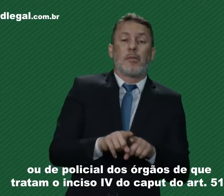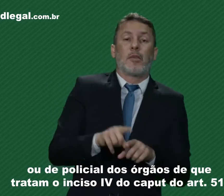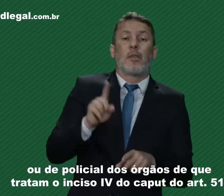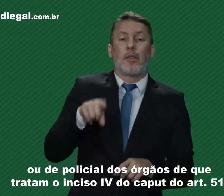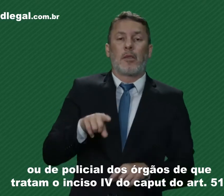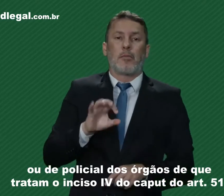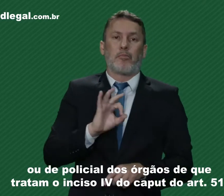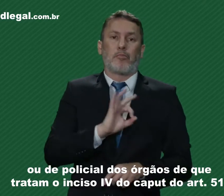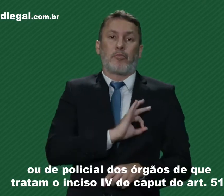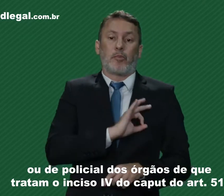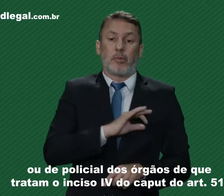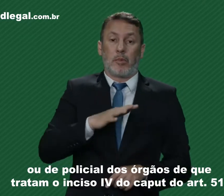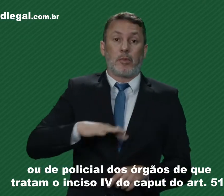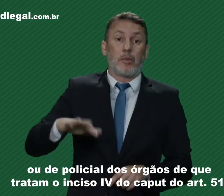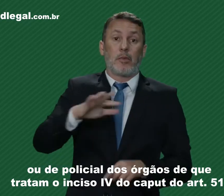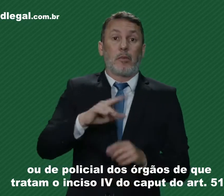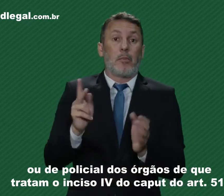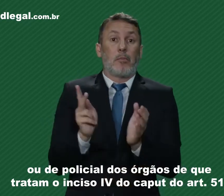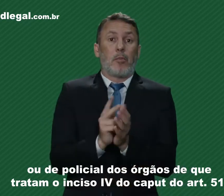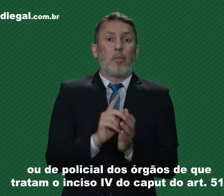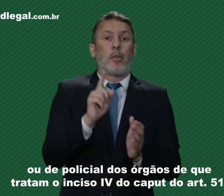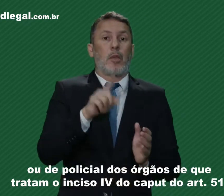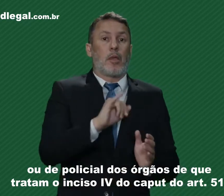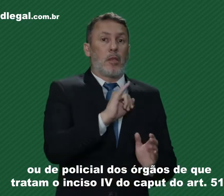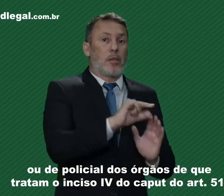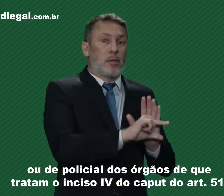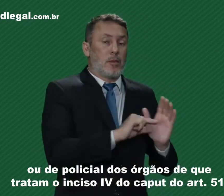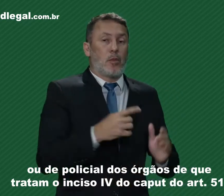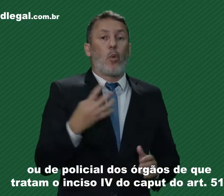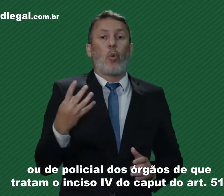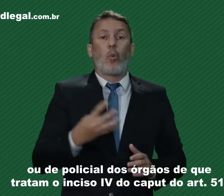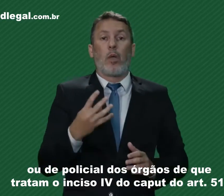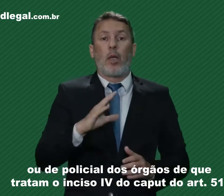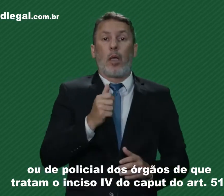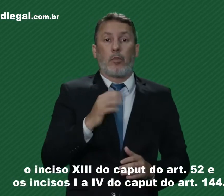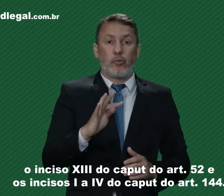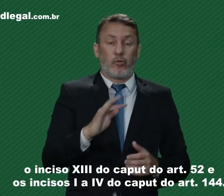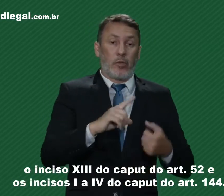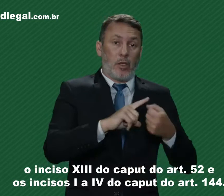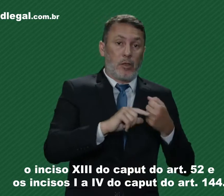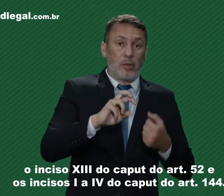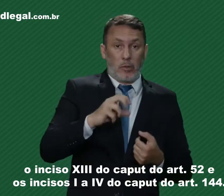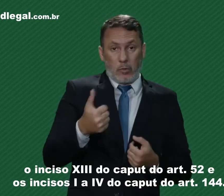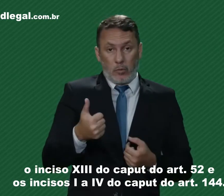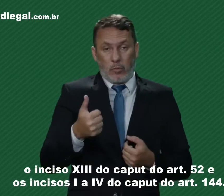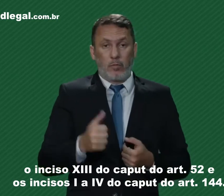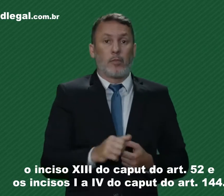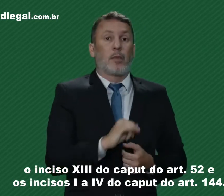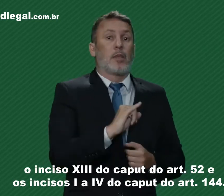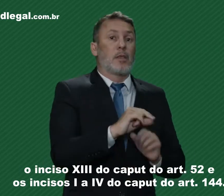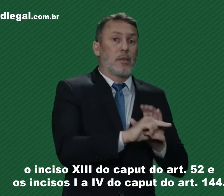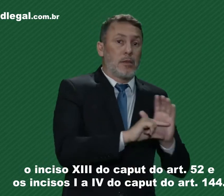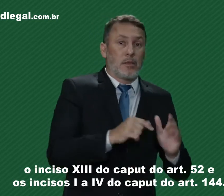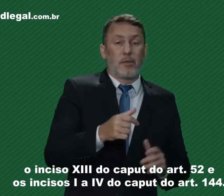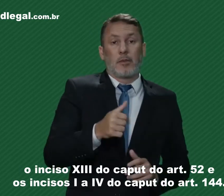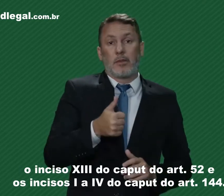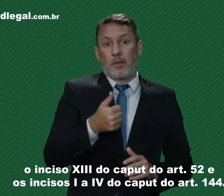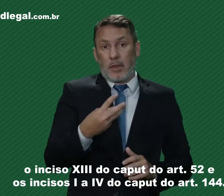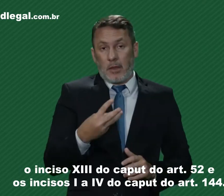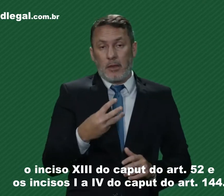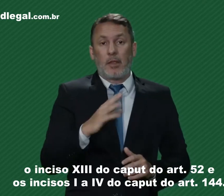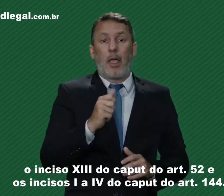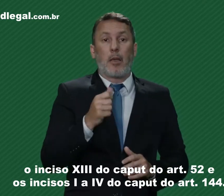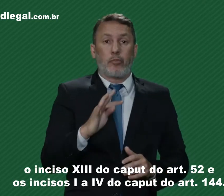órgãos de que tratam o inciso 4 do caput do artigo 51, o inciso 13 do caput do